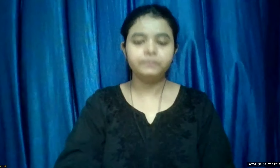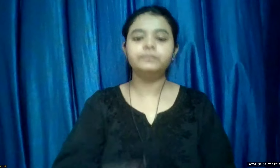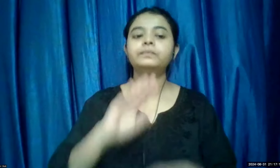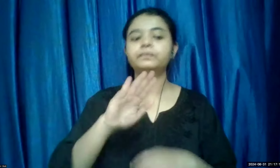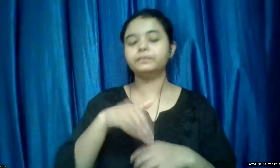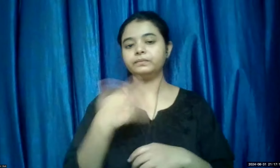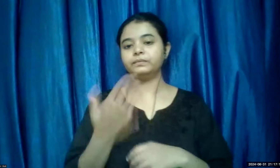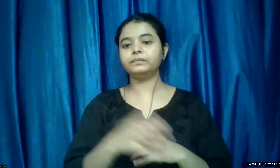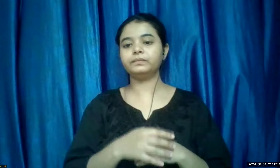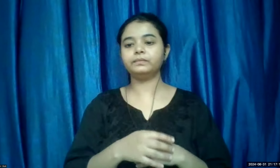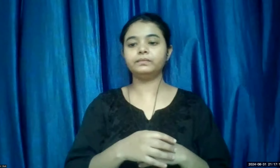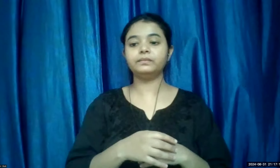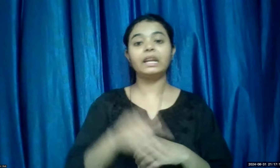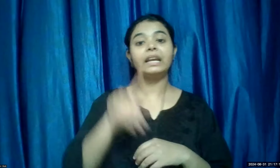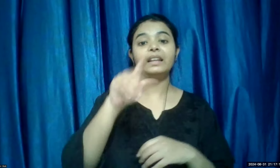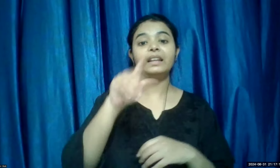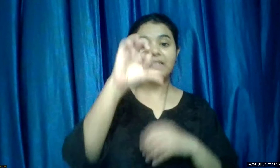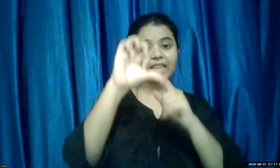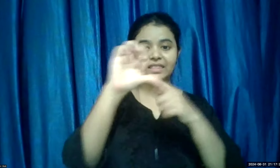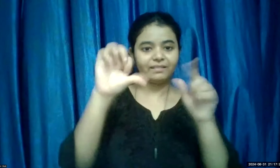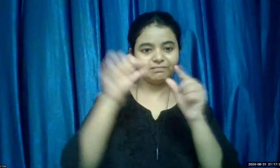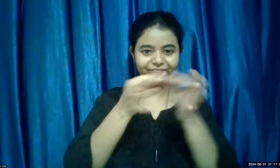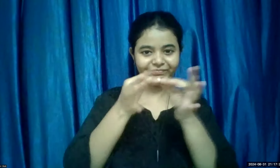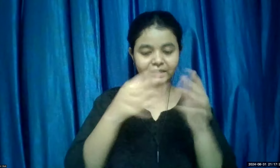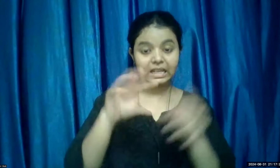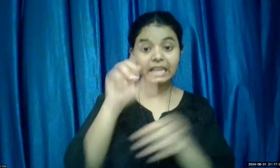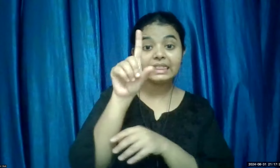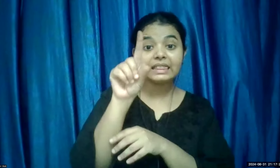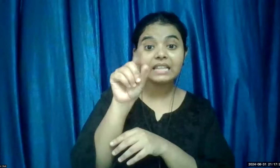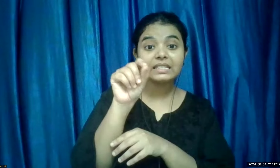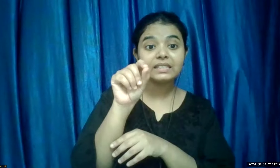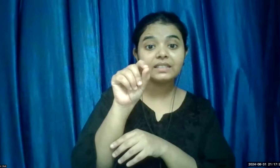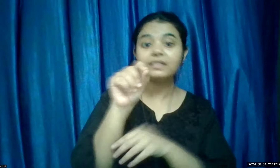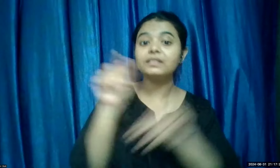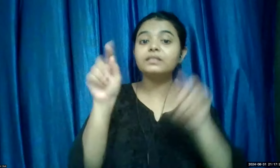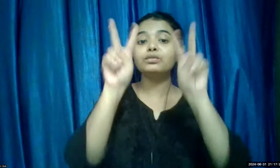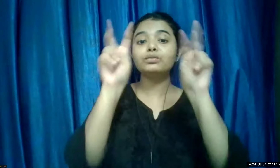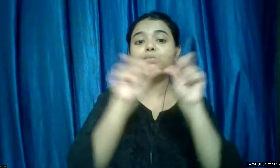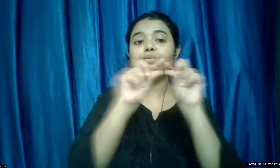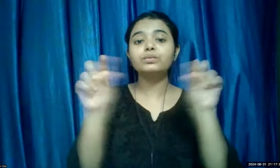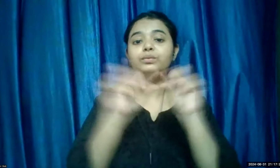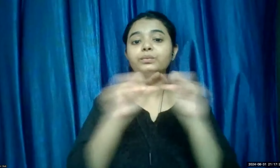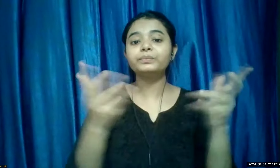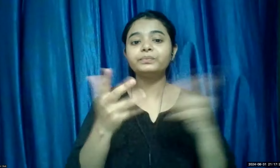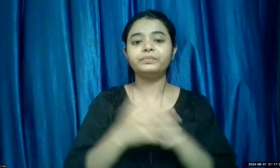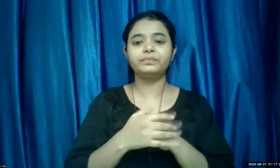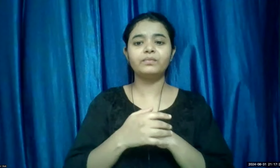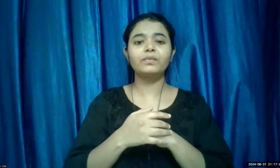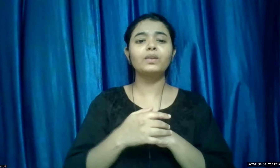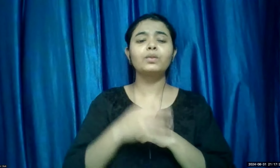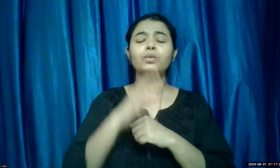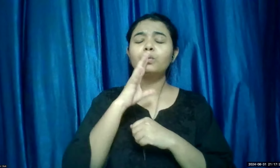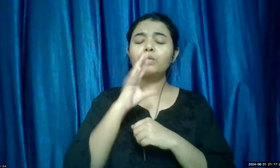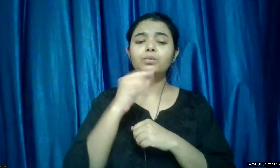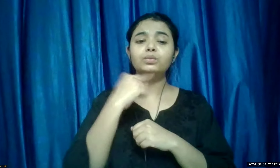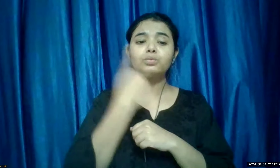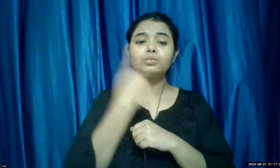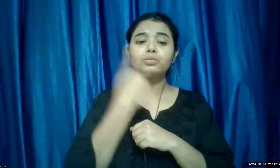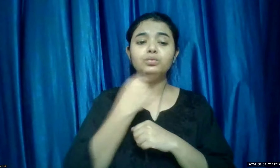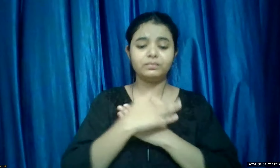फिर आगे 10वें श्लोक में भगवान बताते हैं कि जो इस प्रकार की प्रेममयी सेवा में लगा हुआ